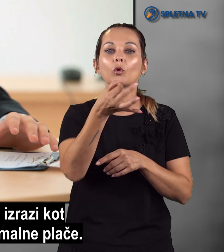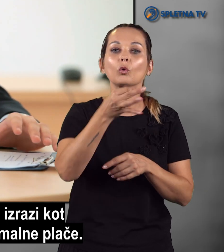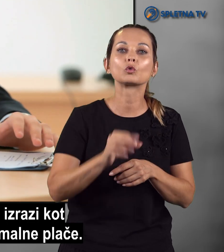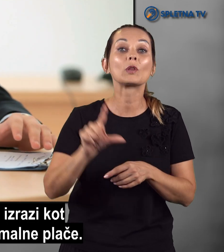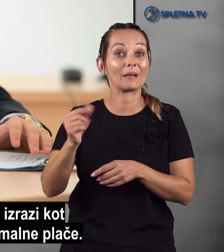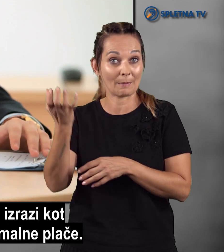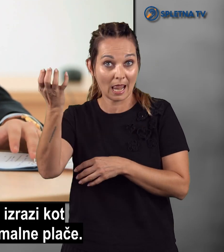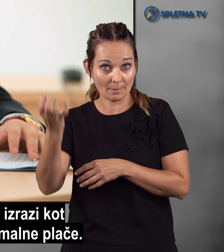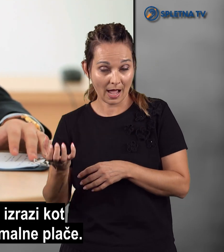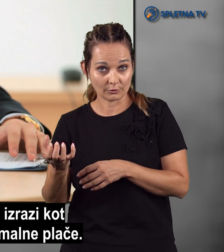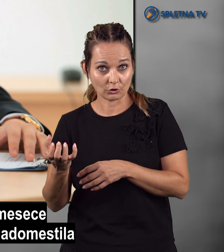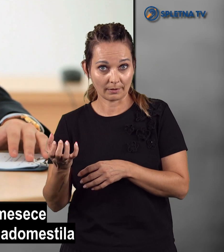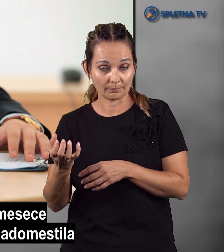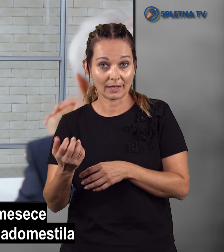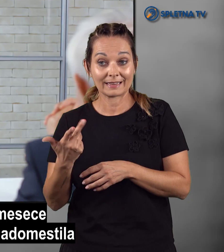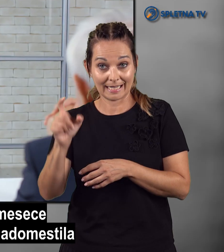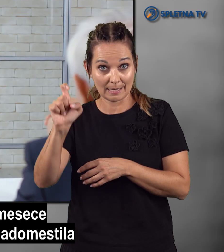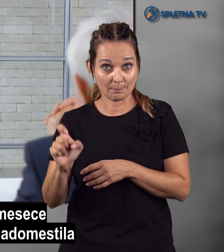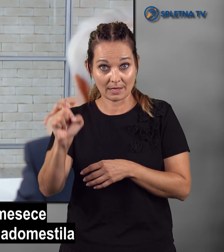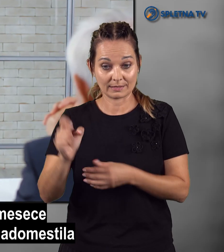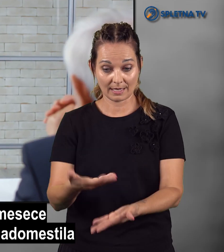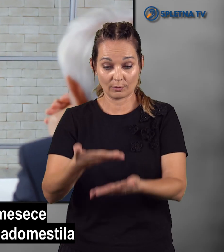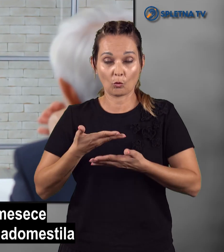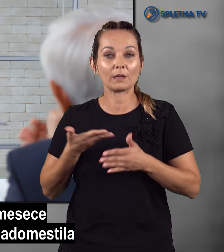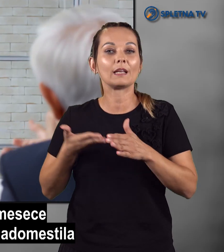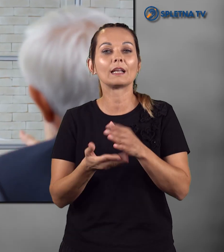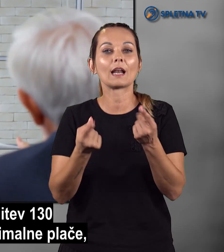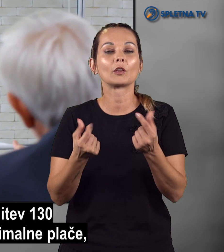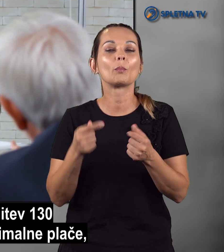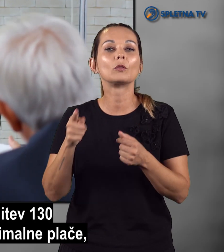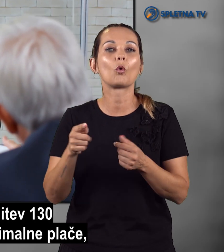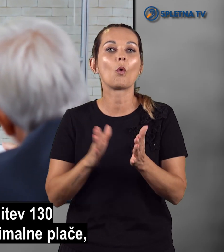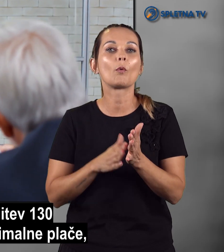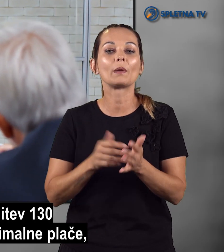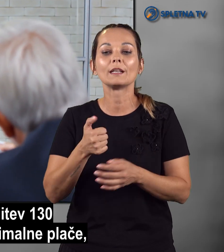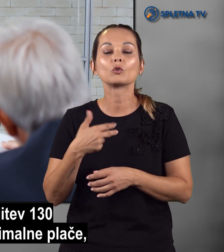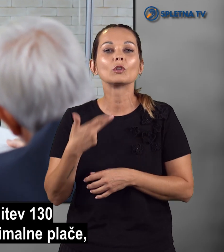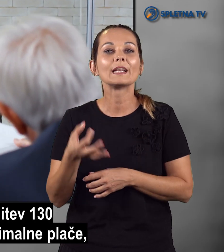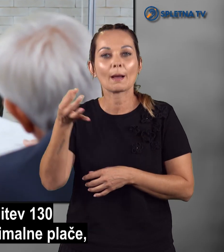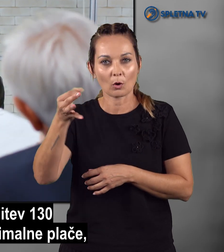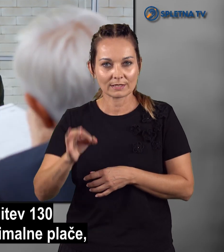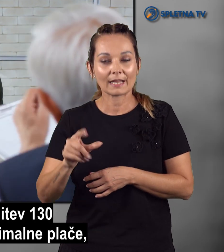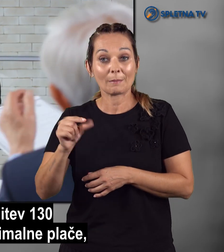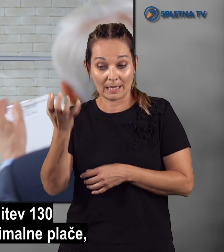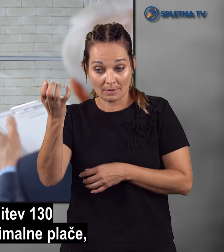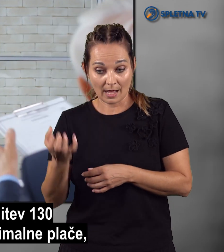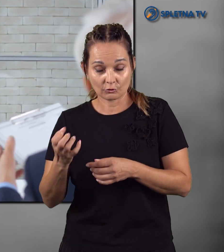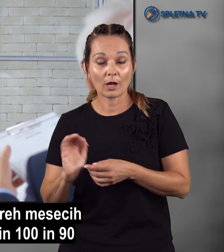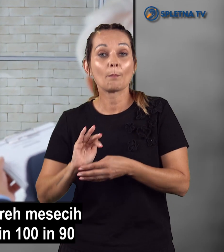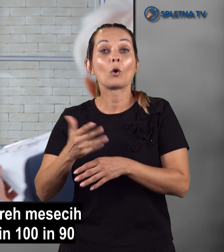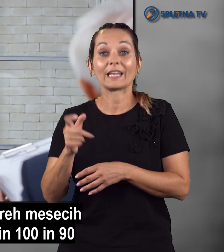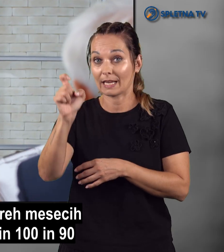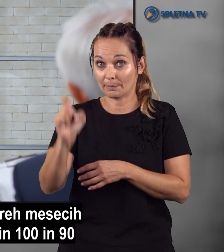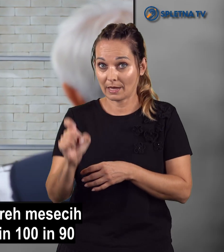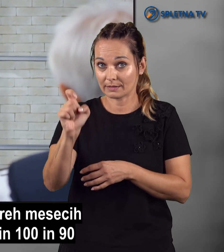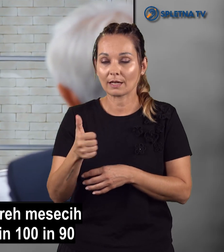odstotek minimalne plače. Po prve 3 mesece prejemanja nadomestila je ta omejitev 130% minimalne plače. Potem pa po